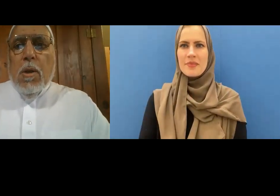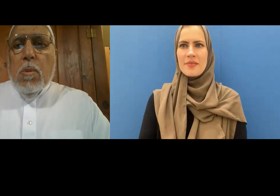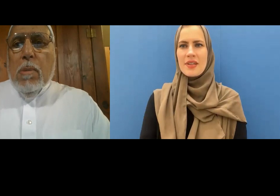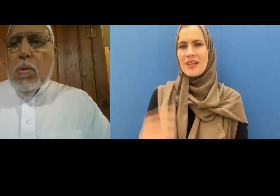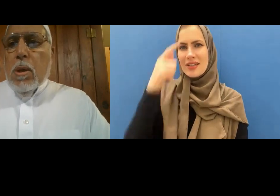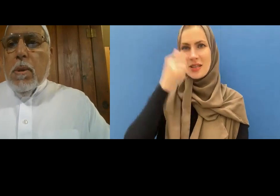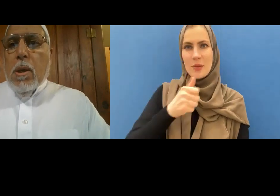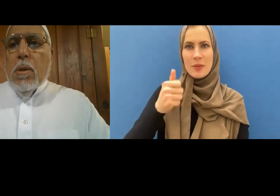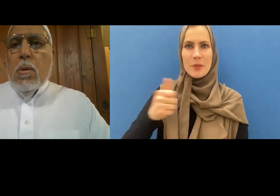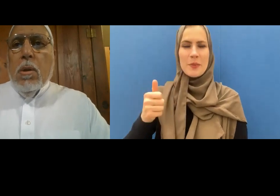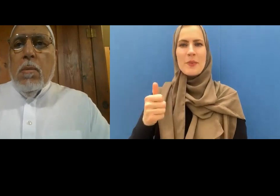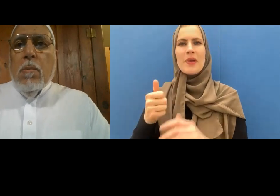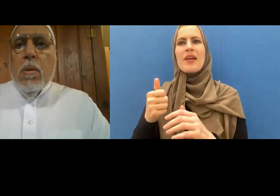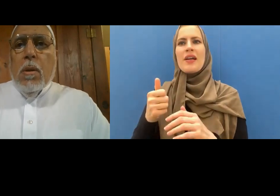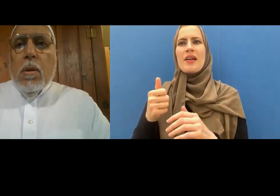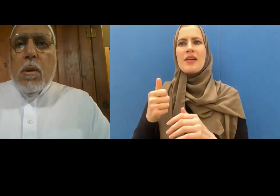السلام عليكم ورحمة الله وبركاته.